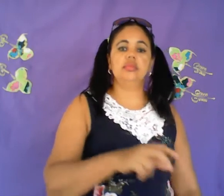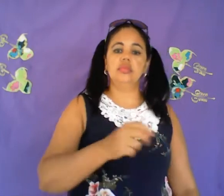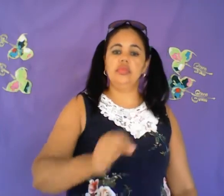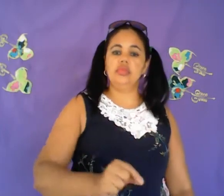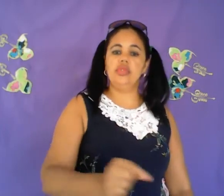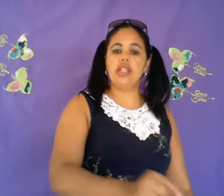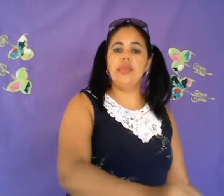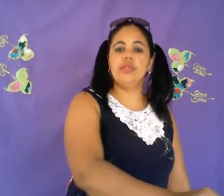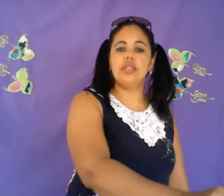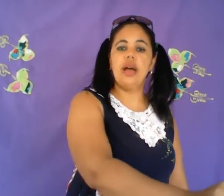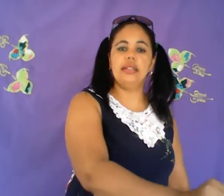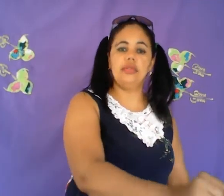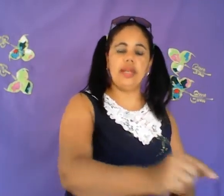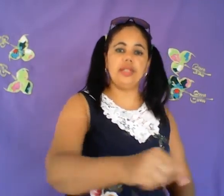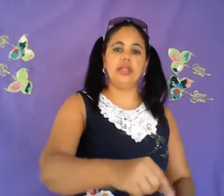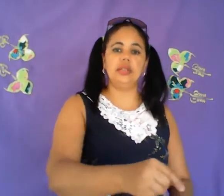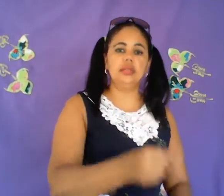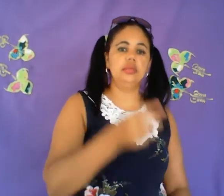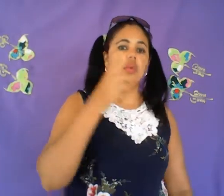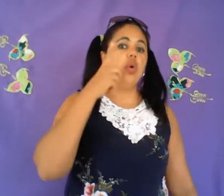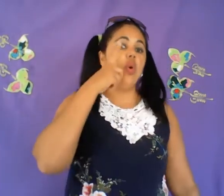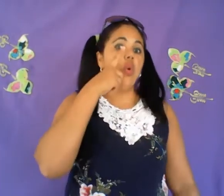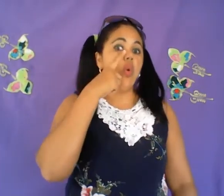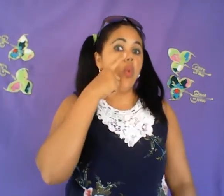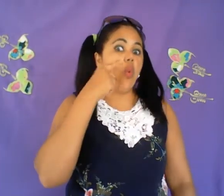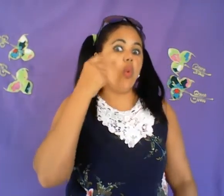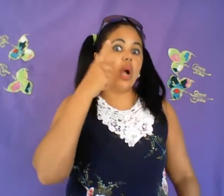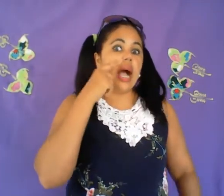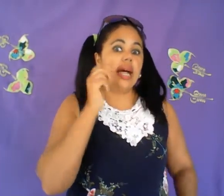Fiz a mãozinha, o rato passando. O gato.